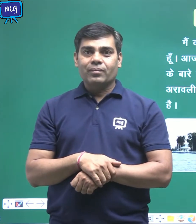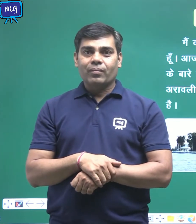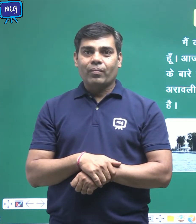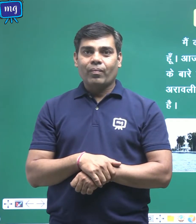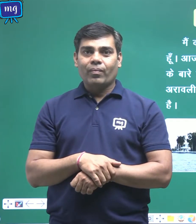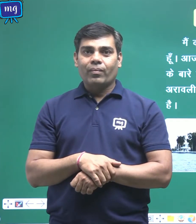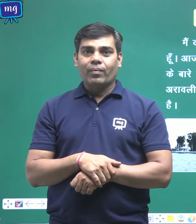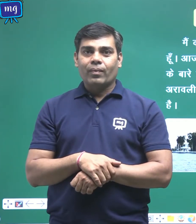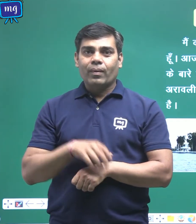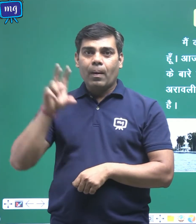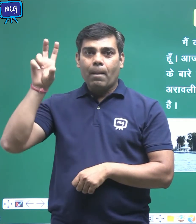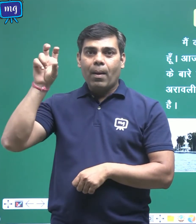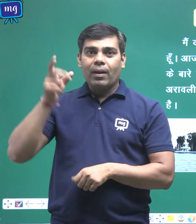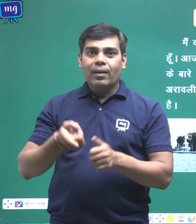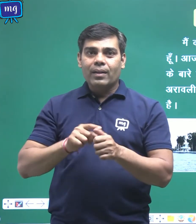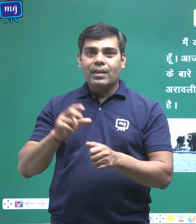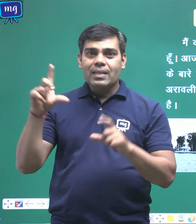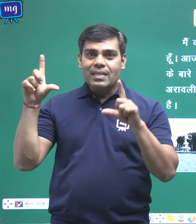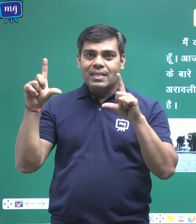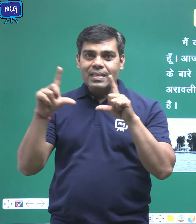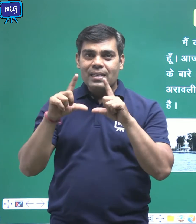पाठ का सार।